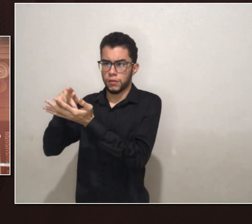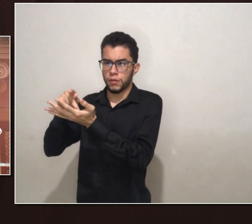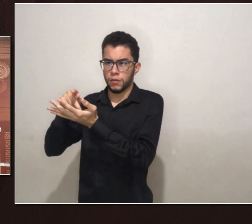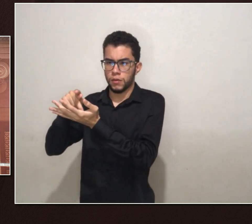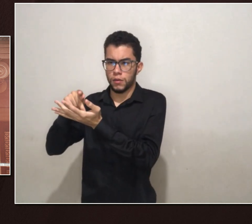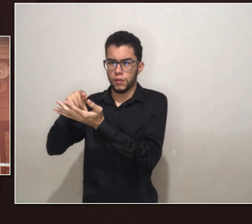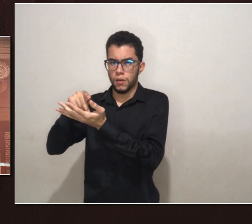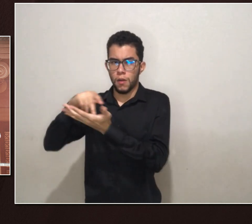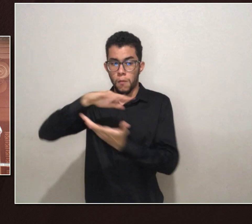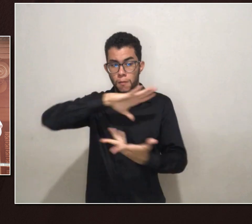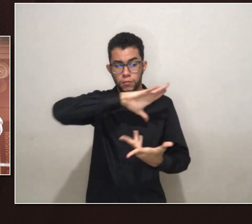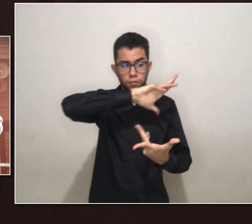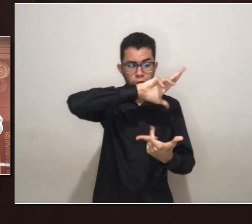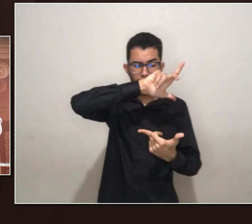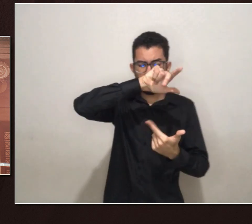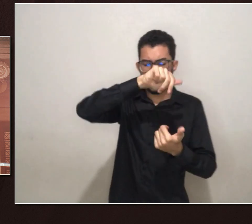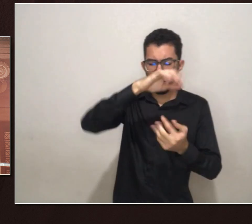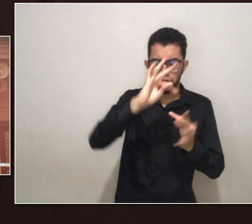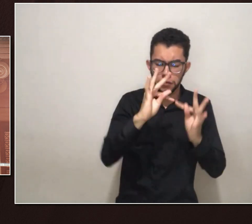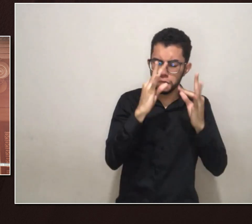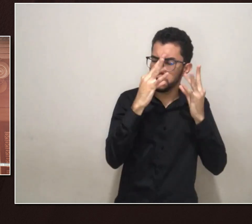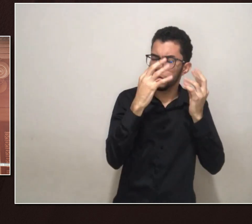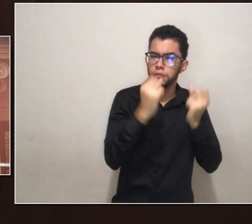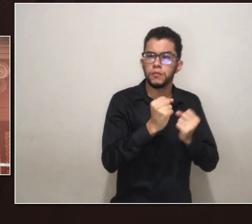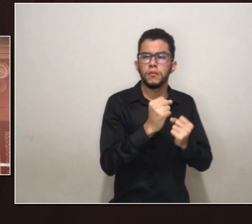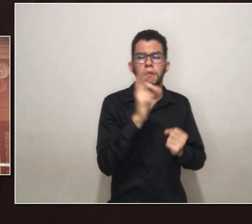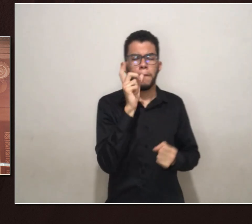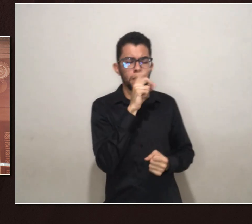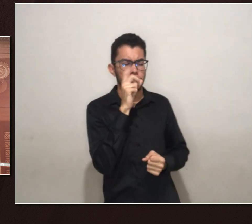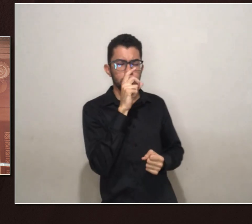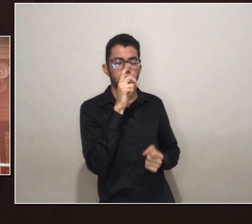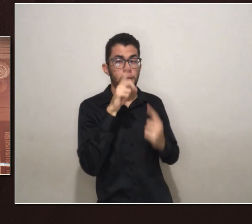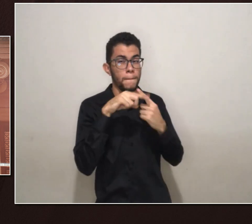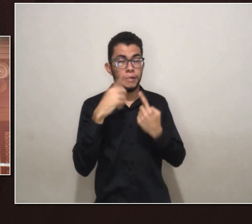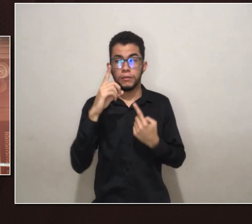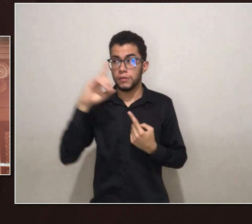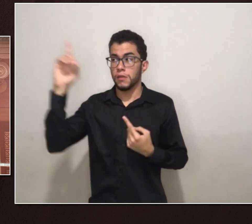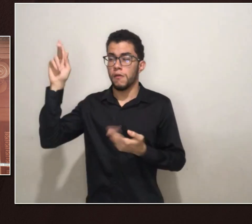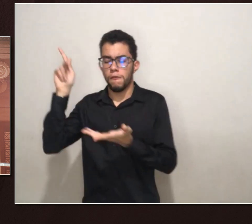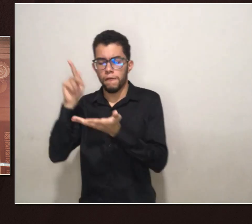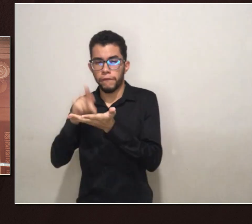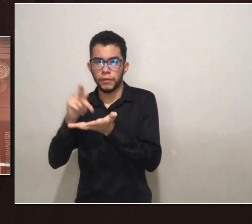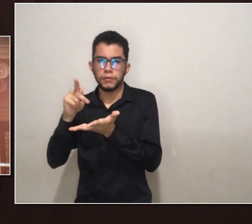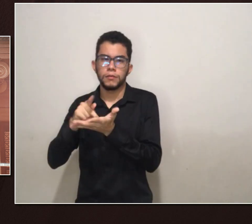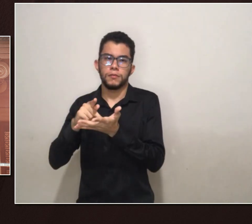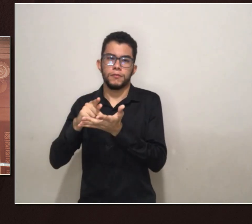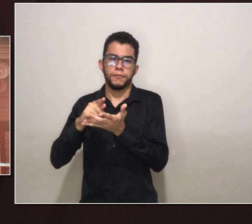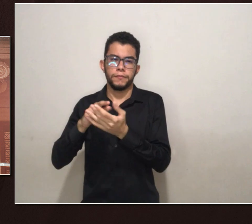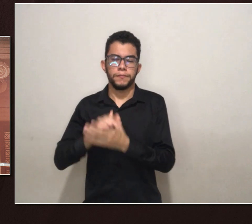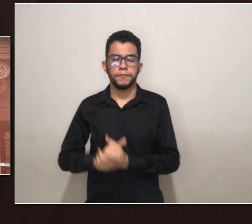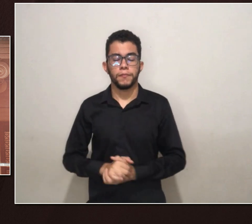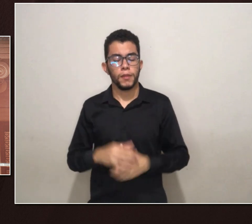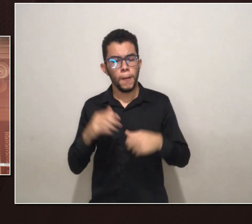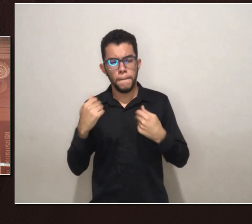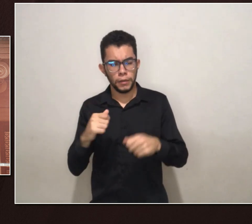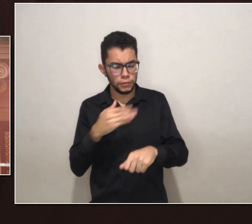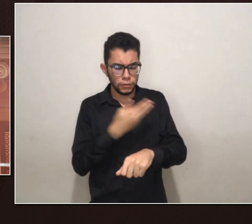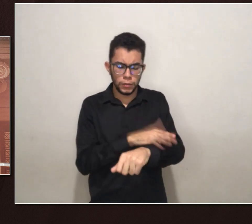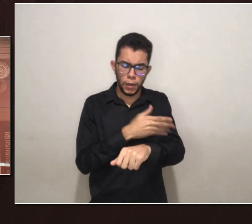meramente sustenta uma doutrina, né, ou uma verdade objetiva. E sim,